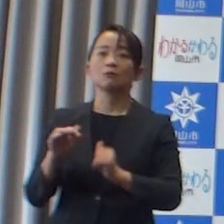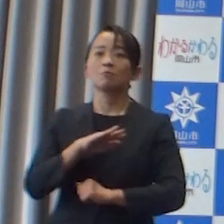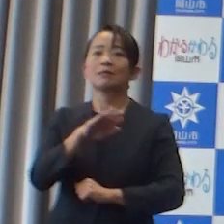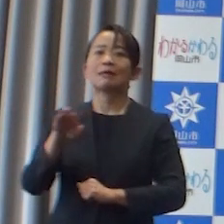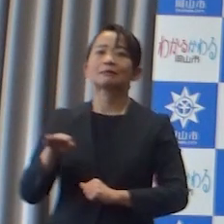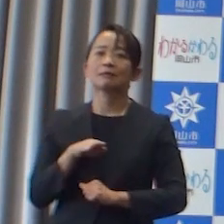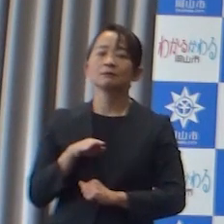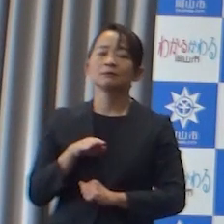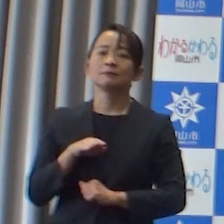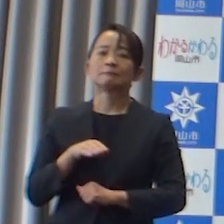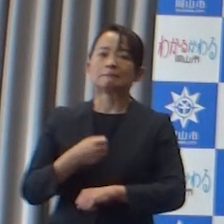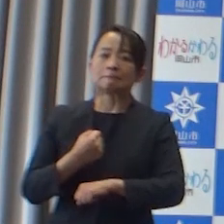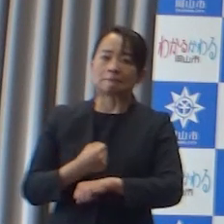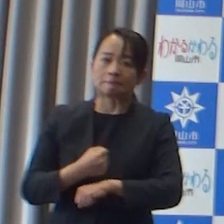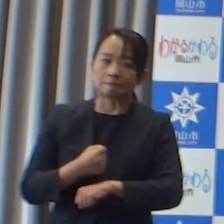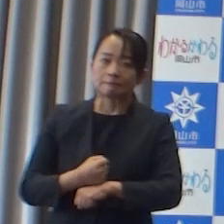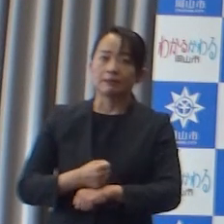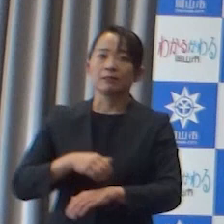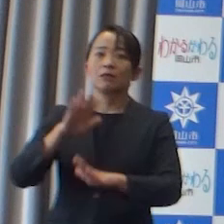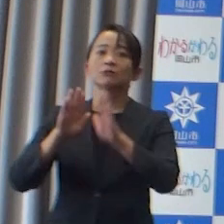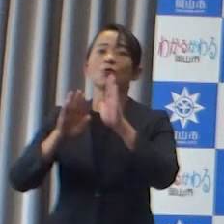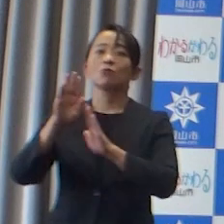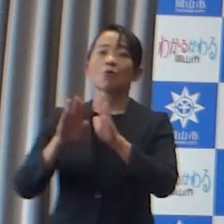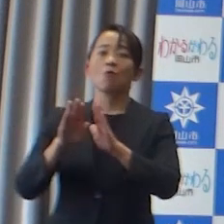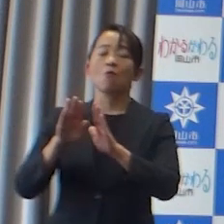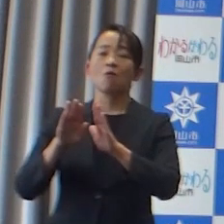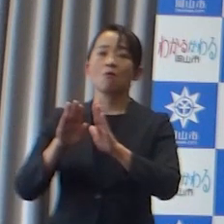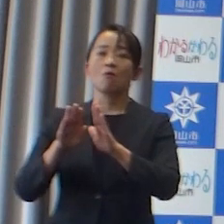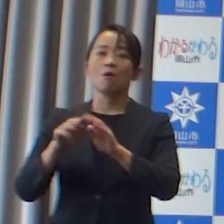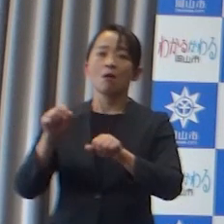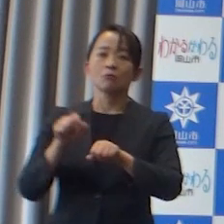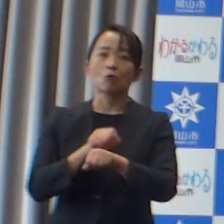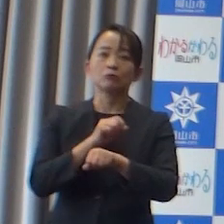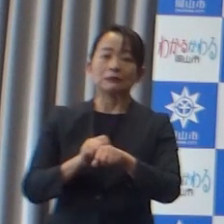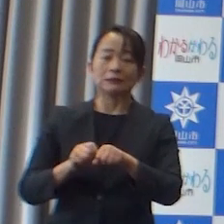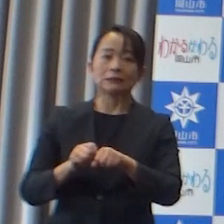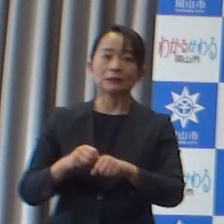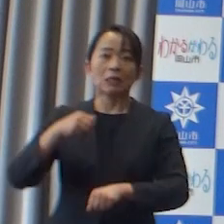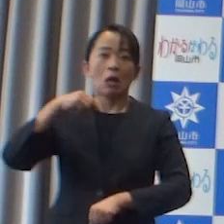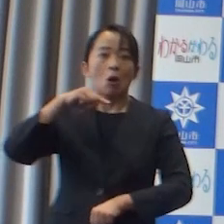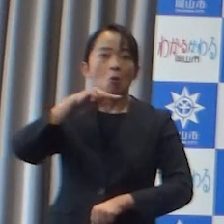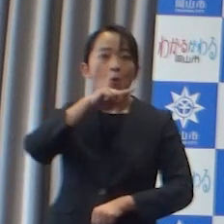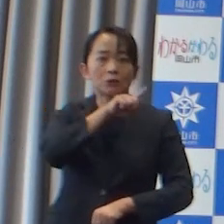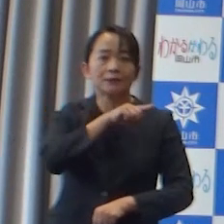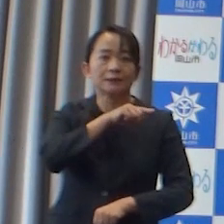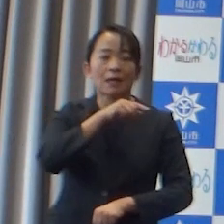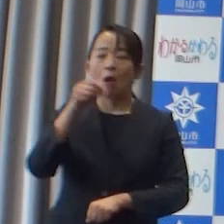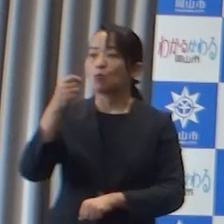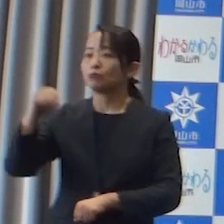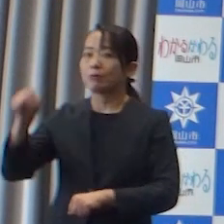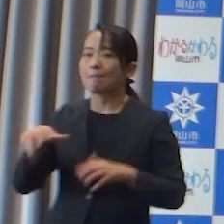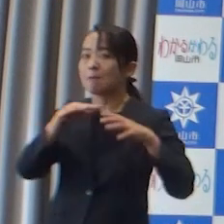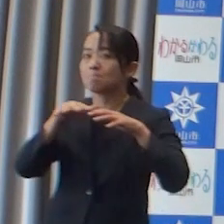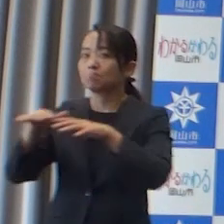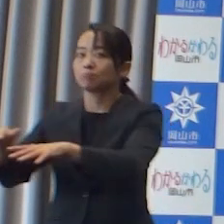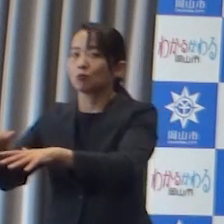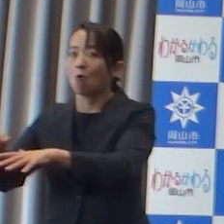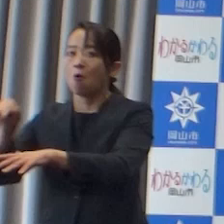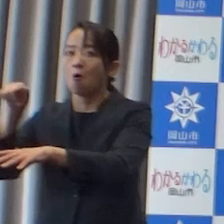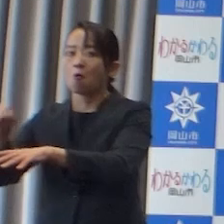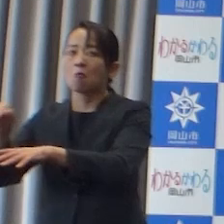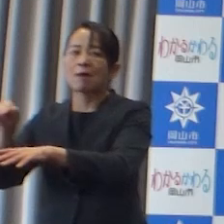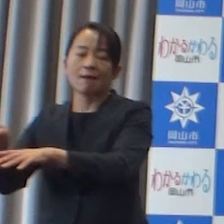ていうのは相当影響を被っている。特にロシアのウクライナ侵攻がそれに輪をかけ